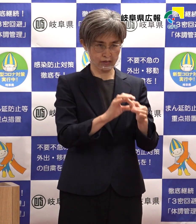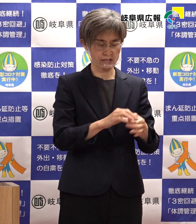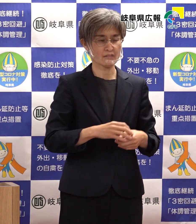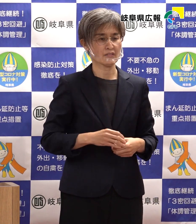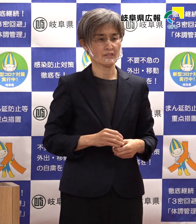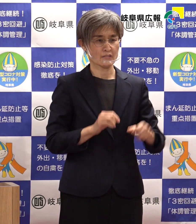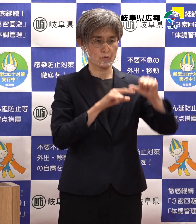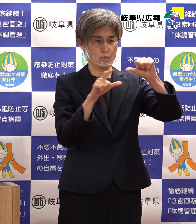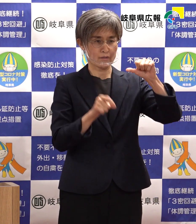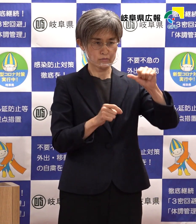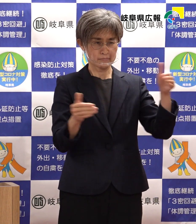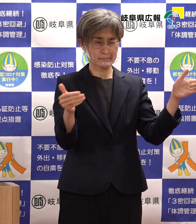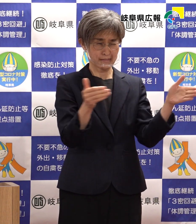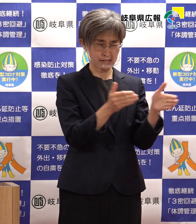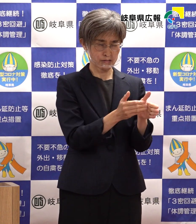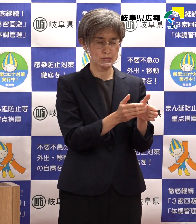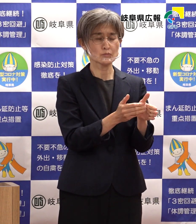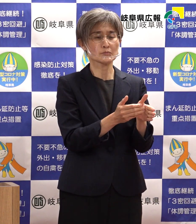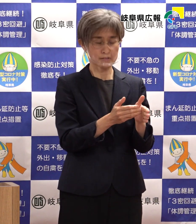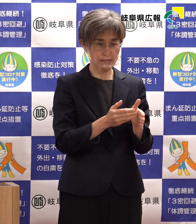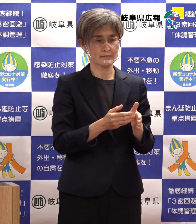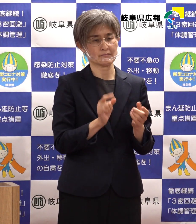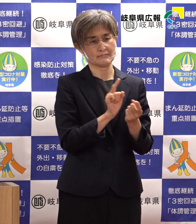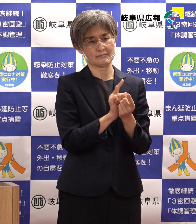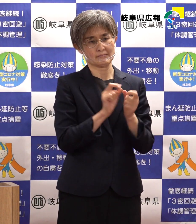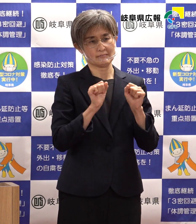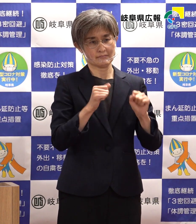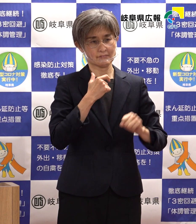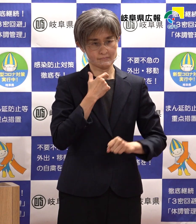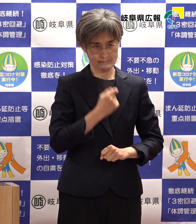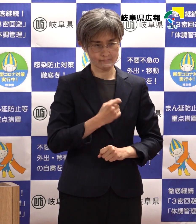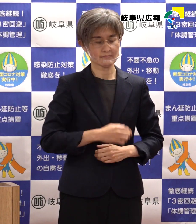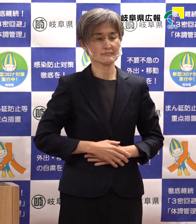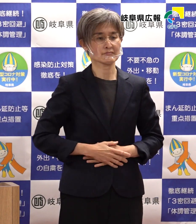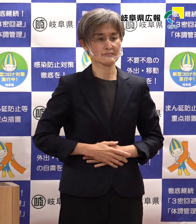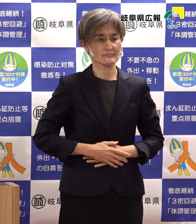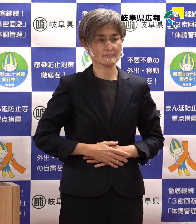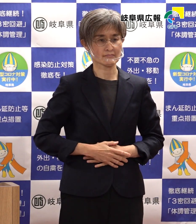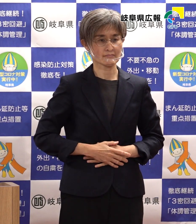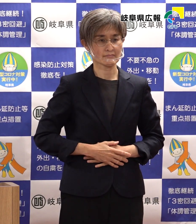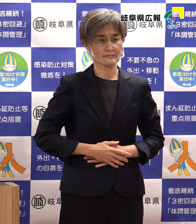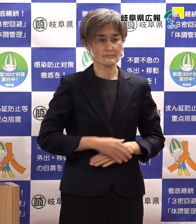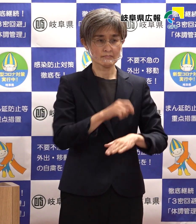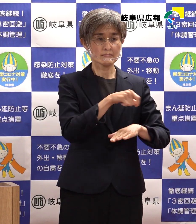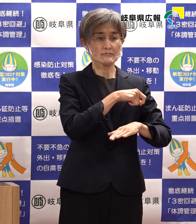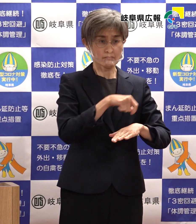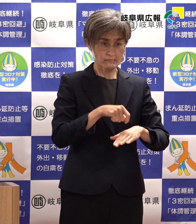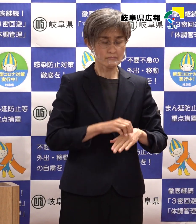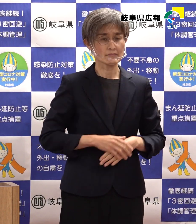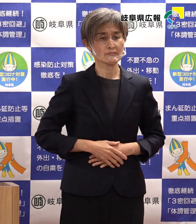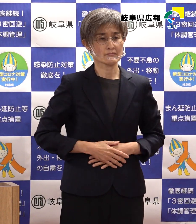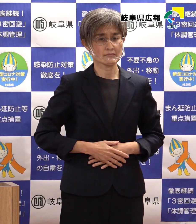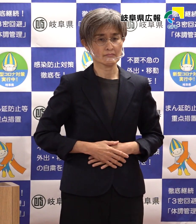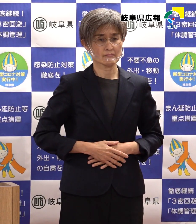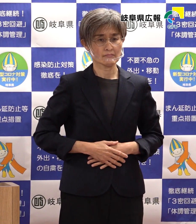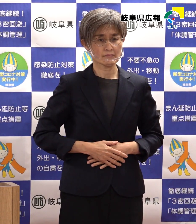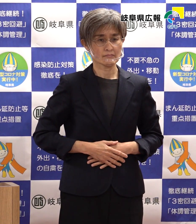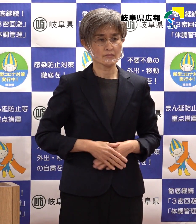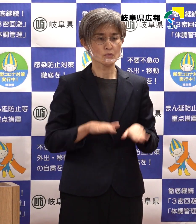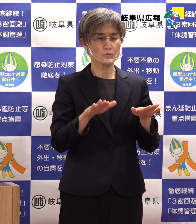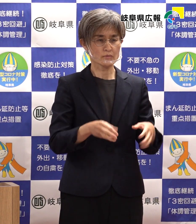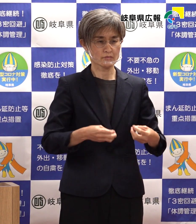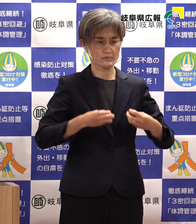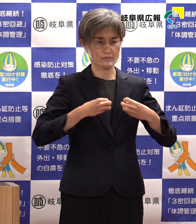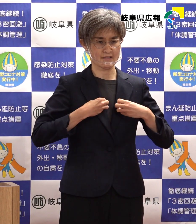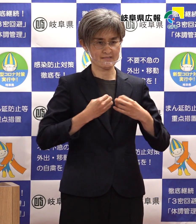今月いっぱい対応していきたいと思っております。で、特に今回のこの、感染者の